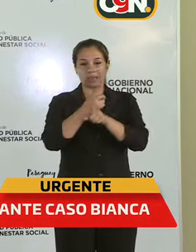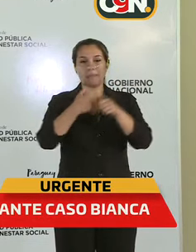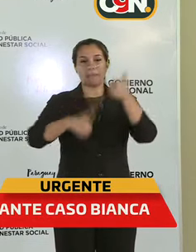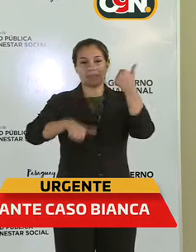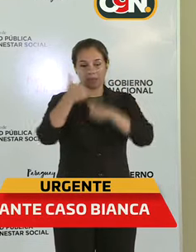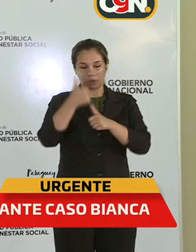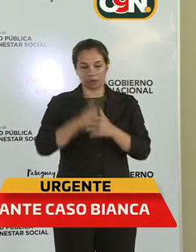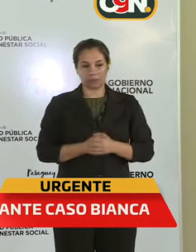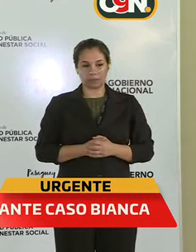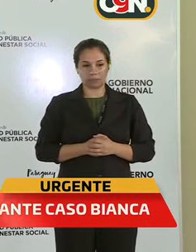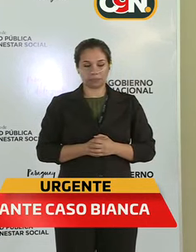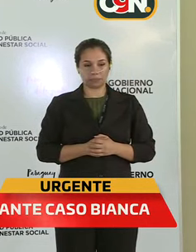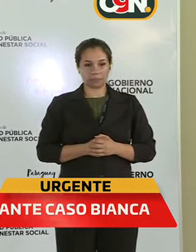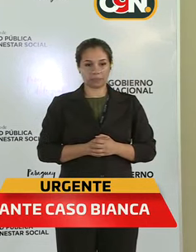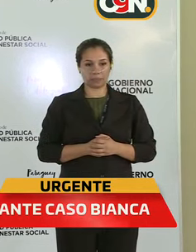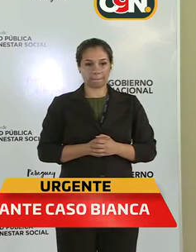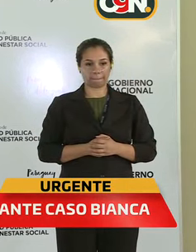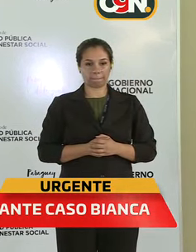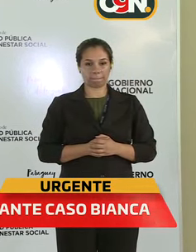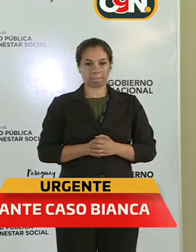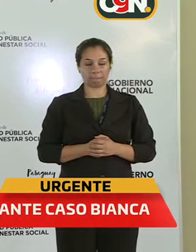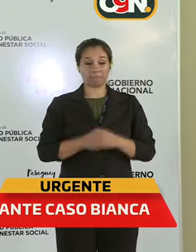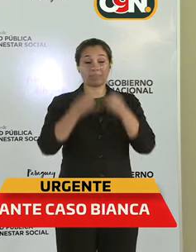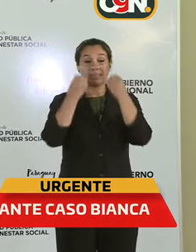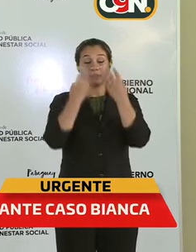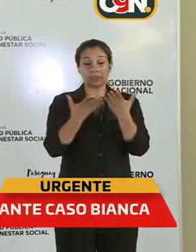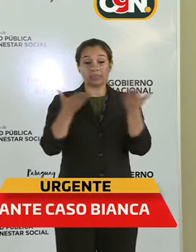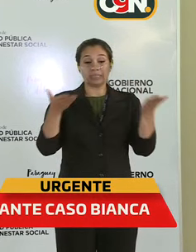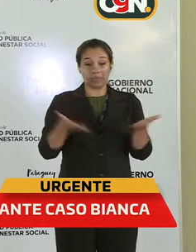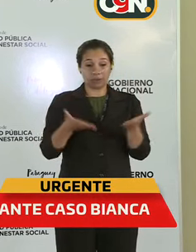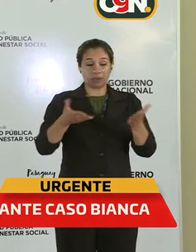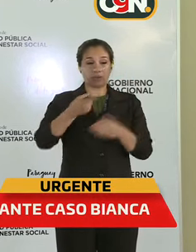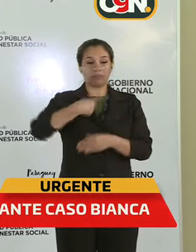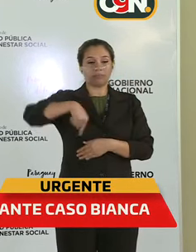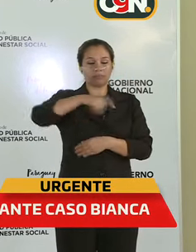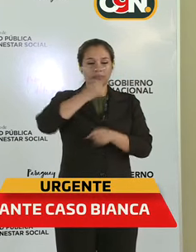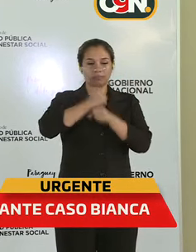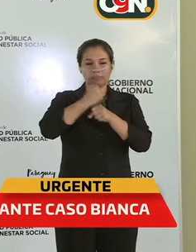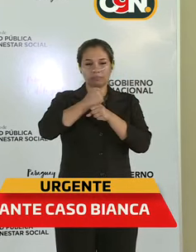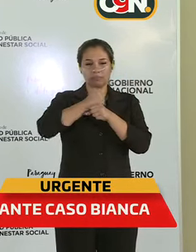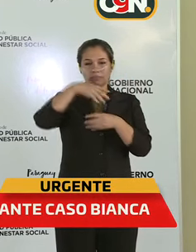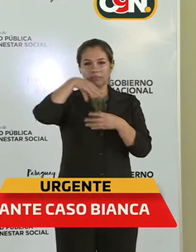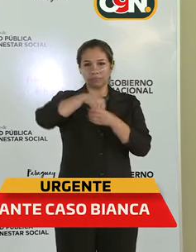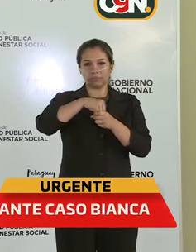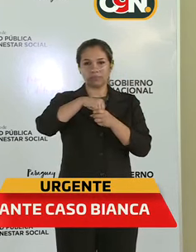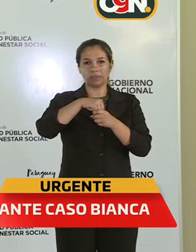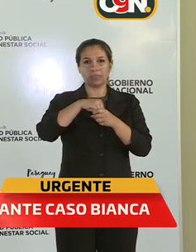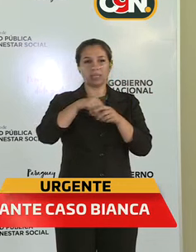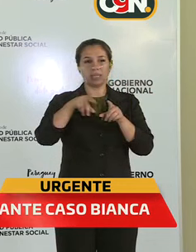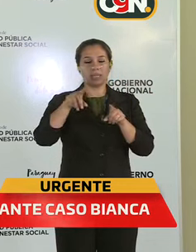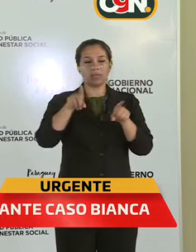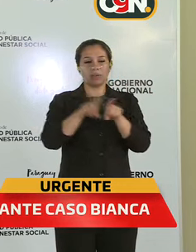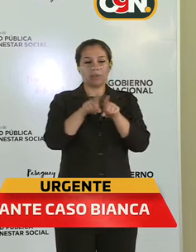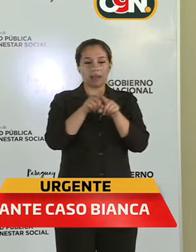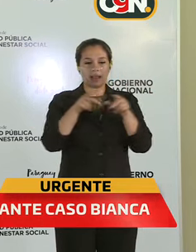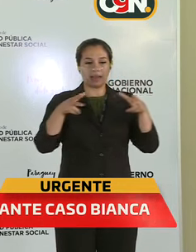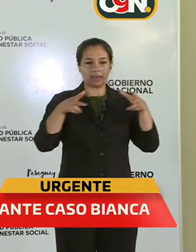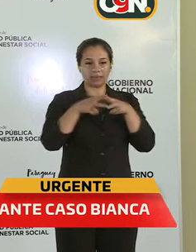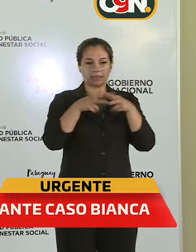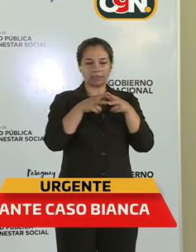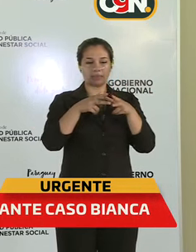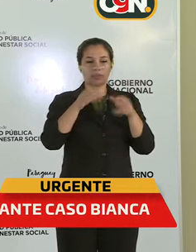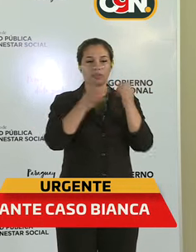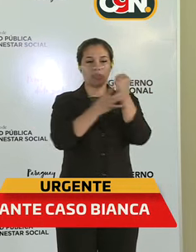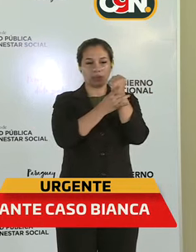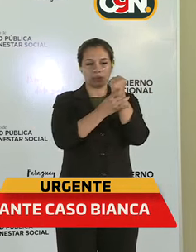óptima. Entonces, en este momento estamos trabajando en que se formen equipos terapéuticos